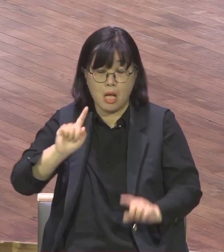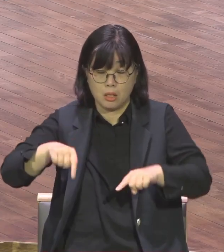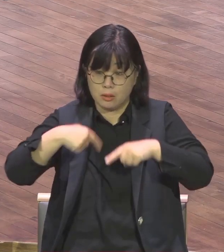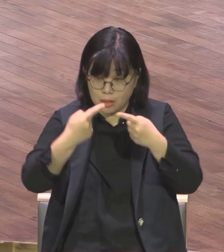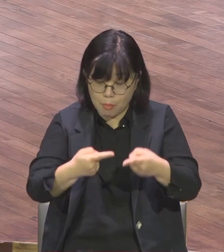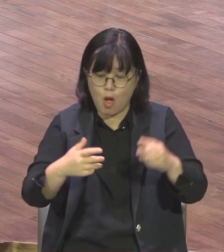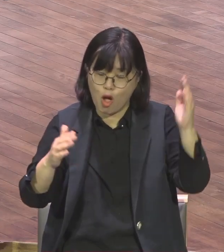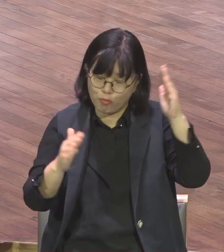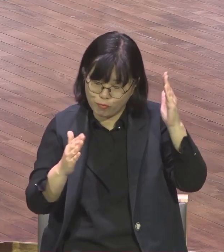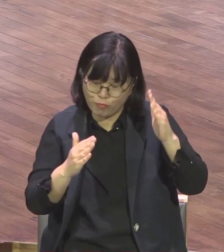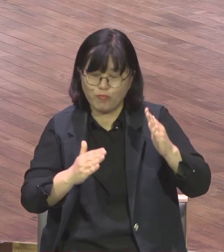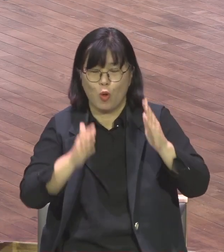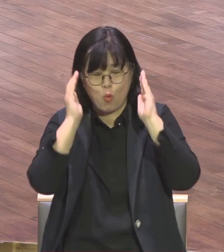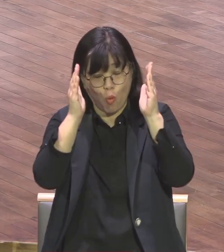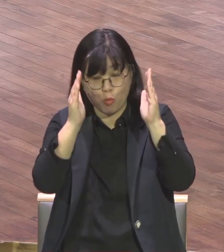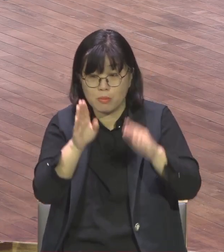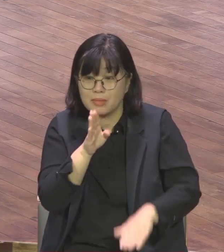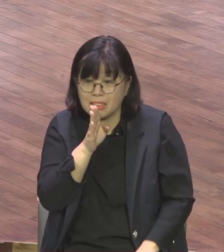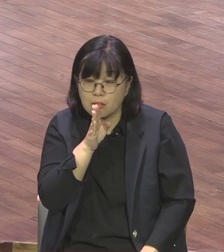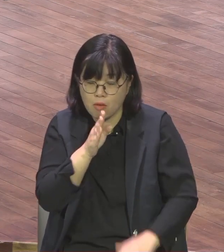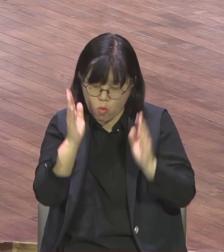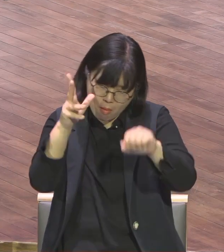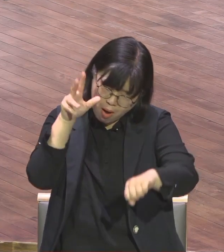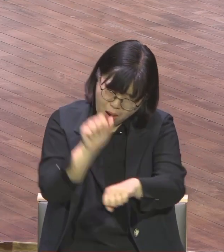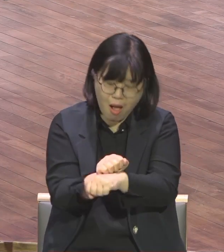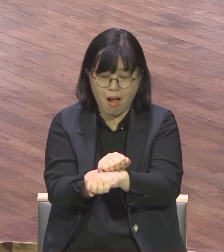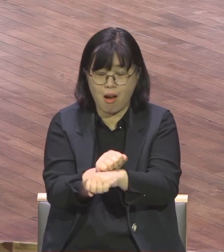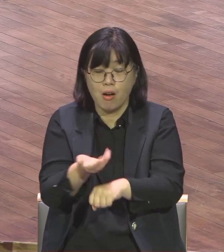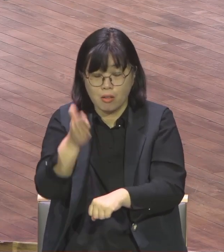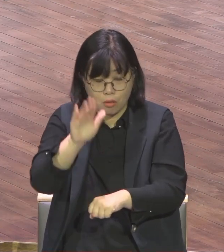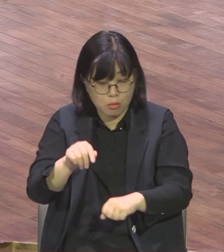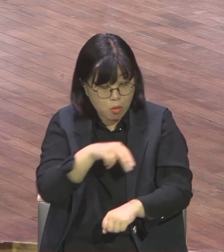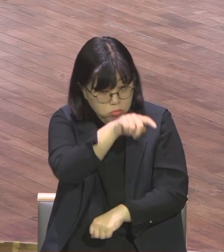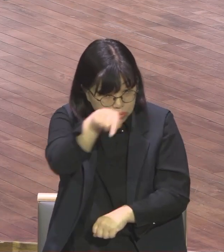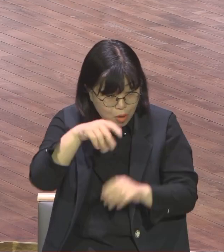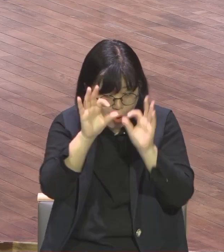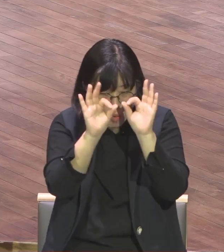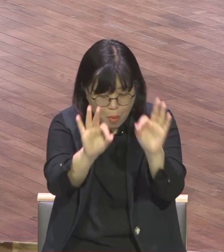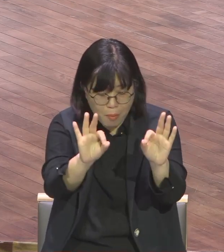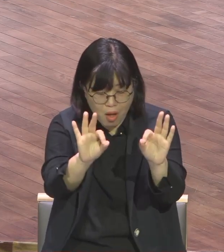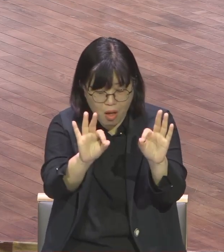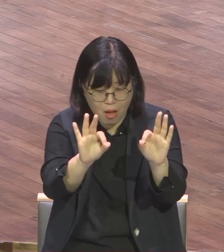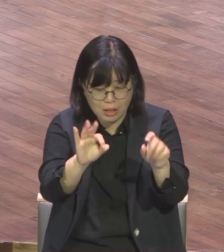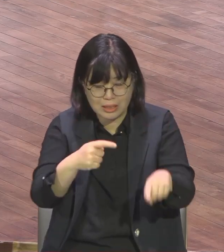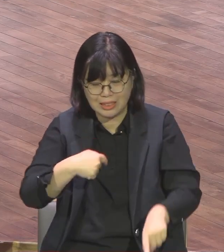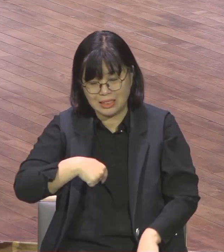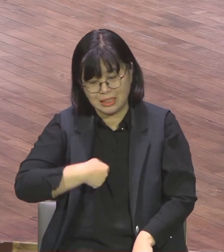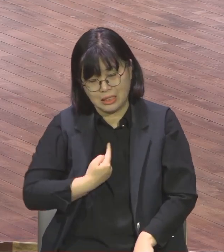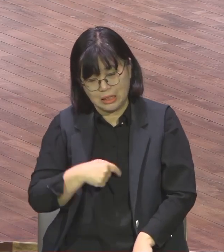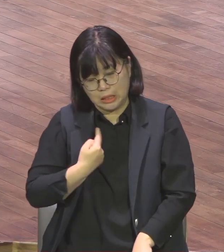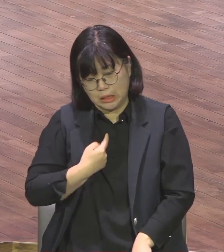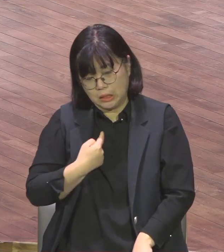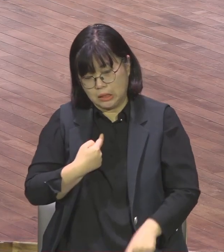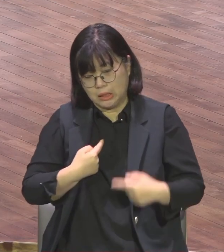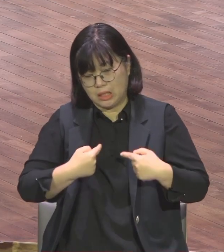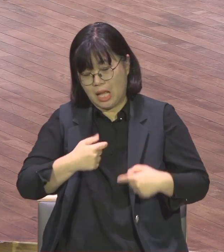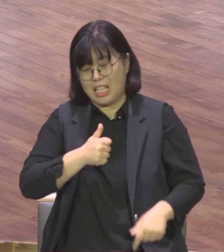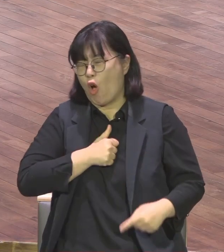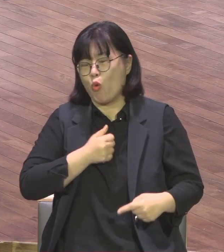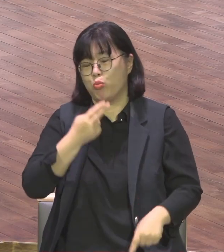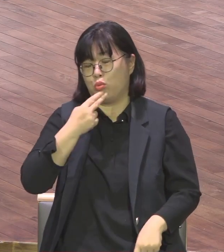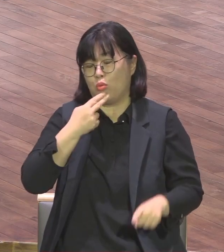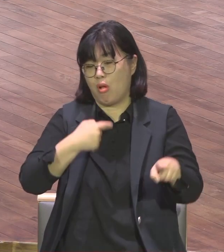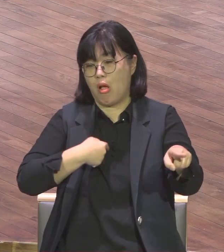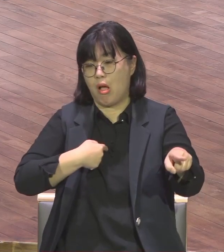실제적으로는 가장 자기를 인정을 하니 다시 말하면 1등어치 제일 강하다고 통계가 나왔어요. 서울대학생 80%